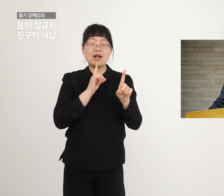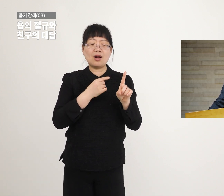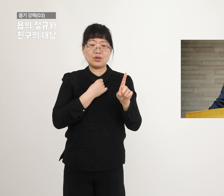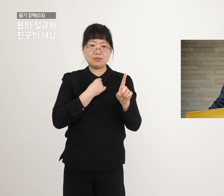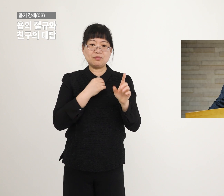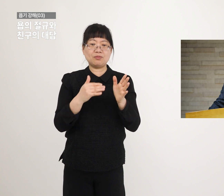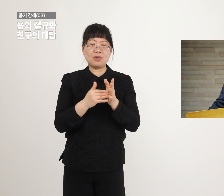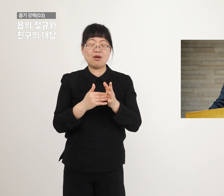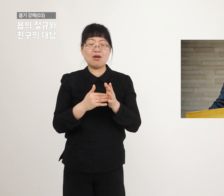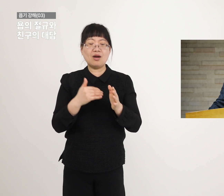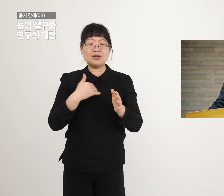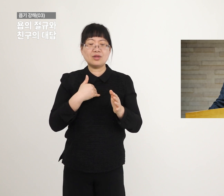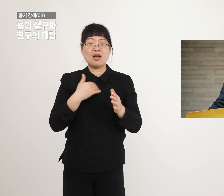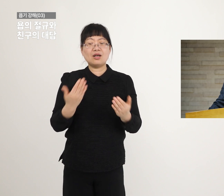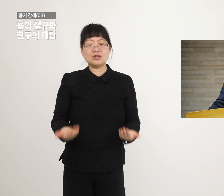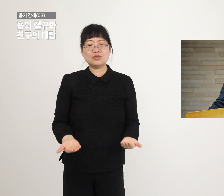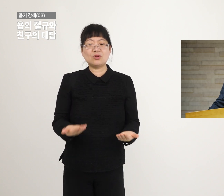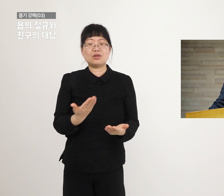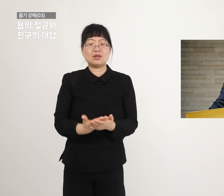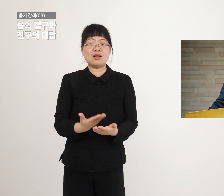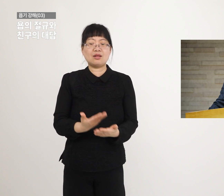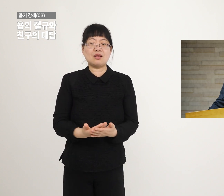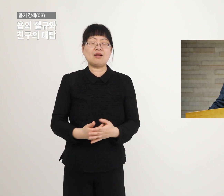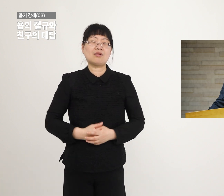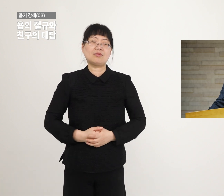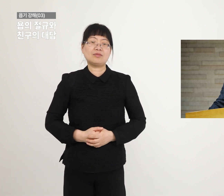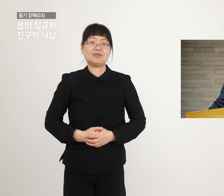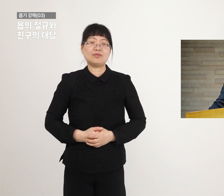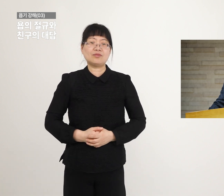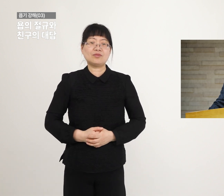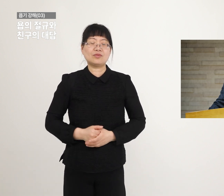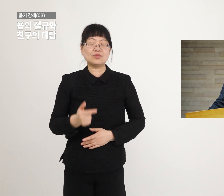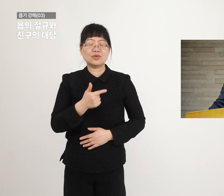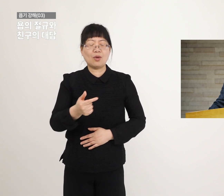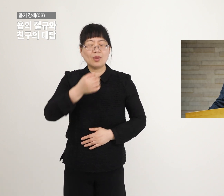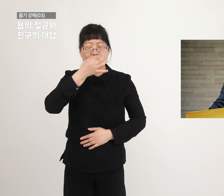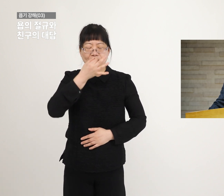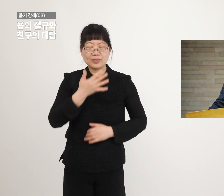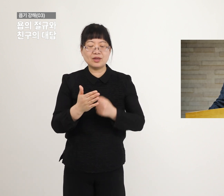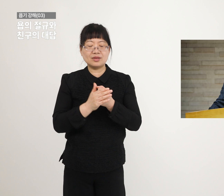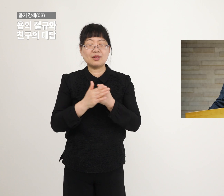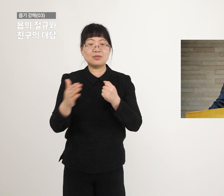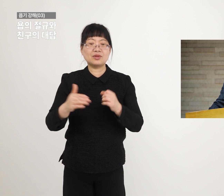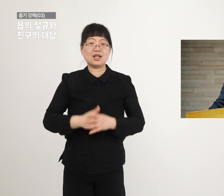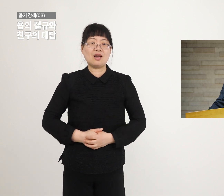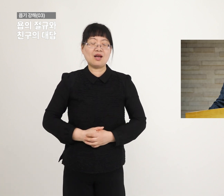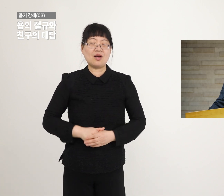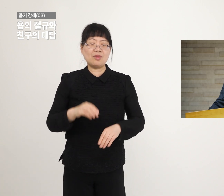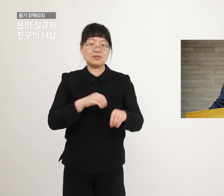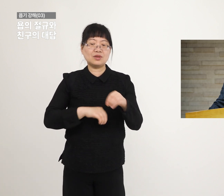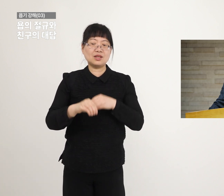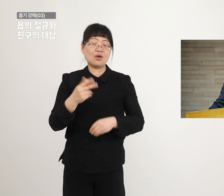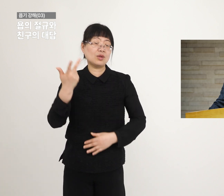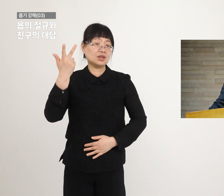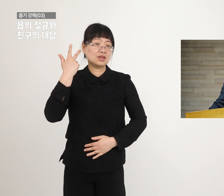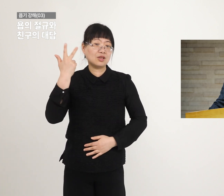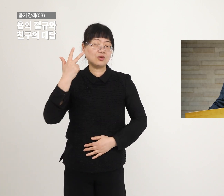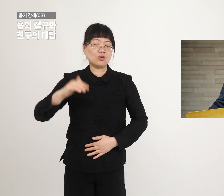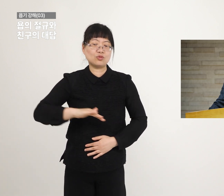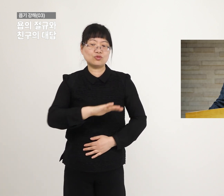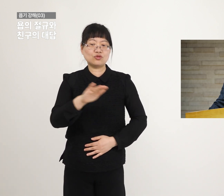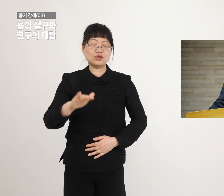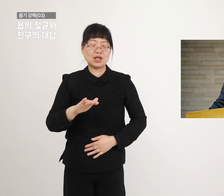거예요. 나 좀 죽여달라. 너무 힘든 거예요. 그가 비록 지난주